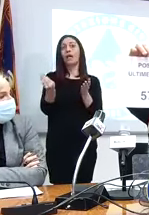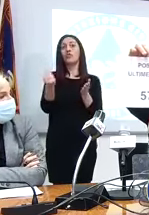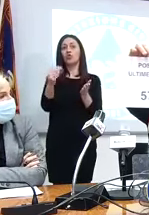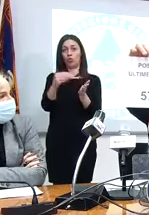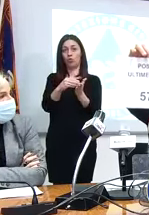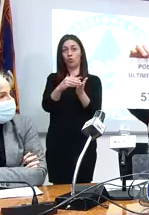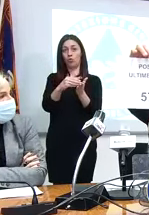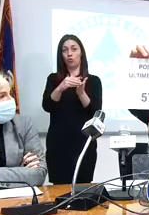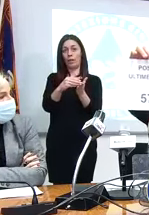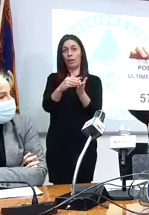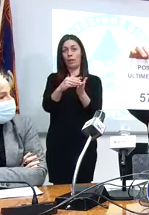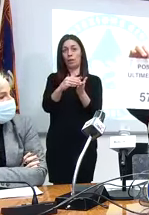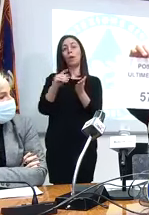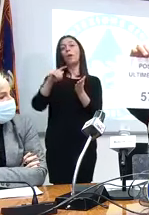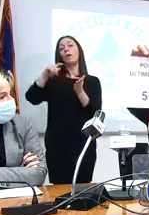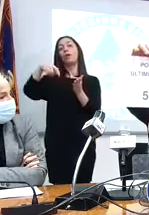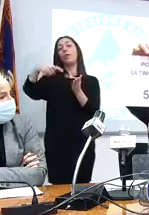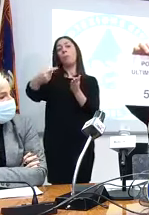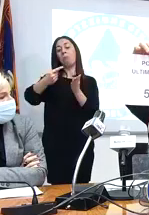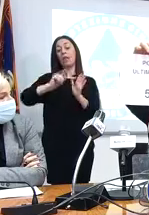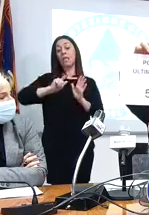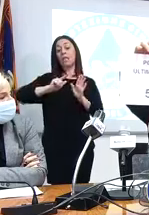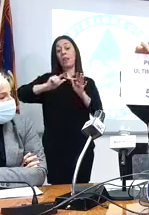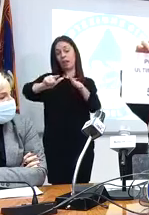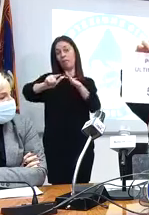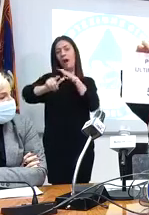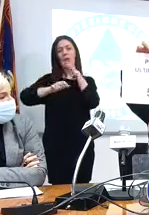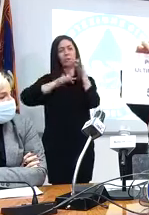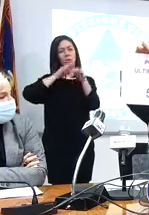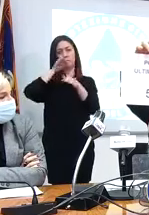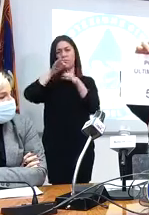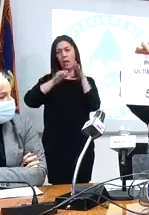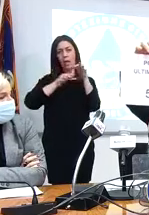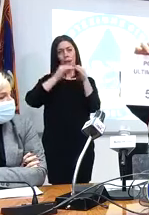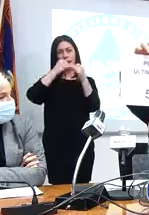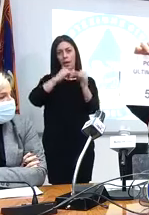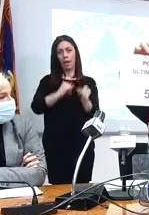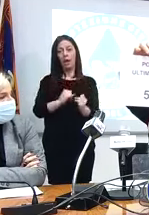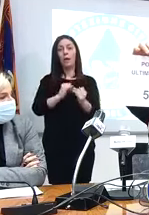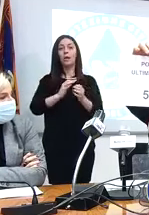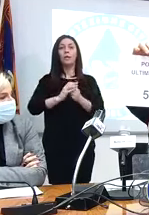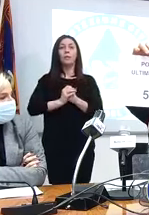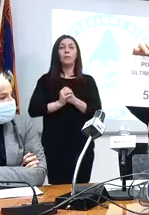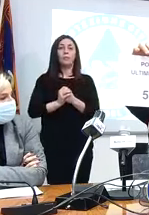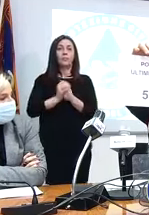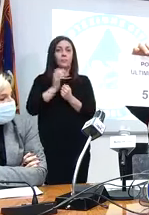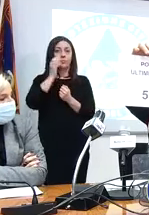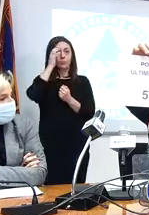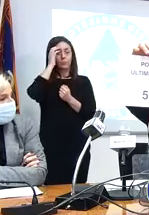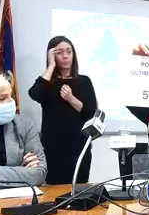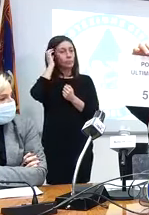e poi vi verrà spiegato nelle prossime settimane, e c'è sempre più